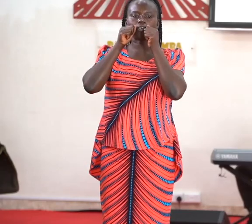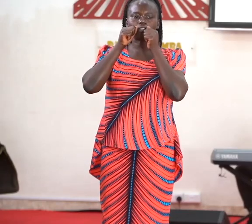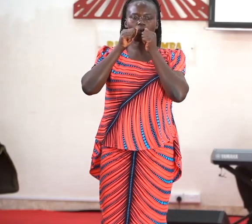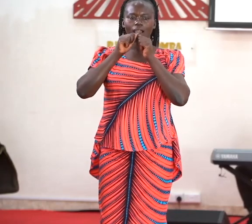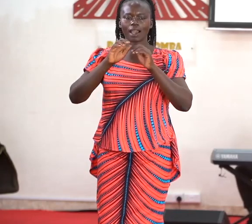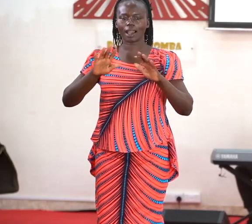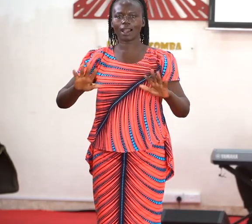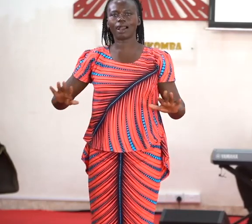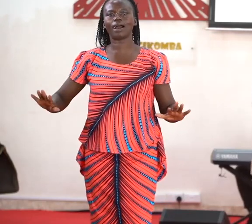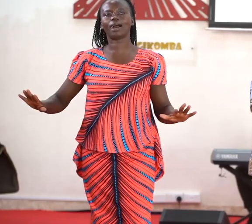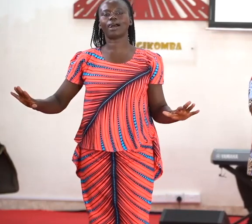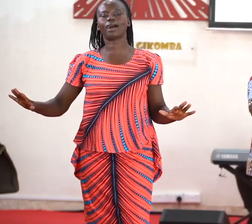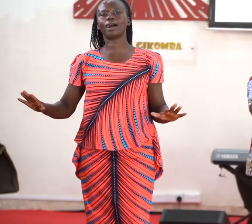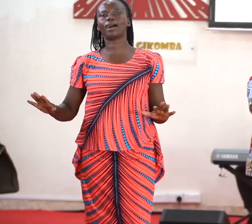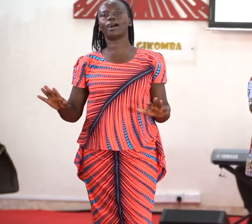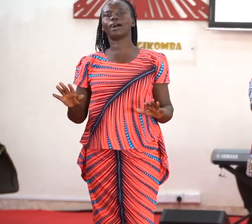halitwa